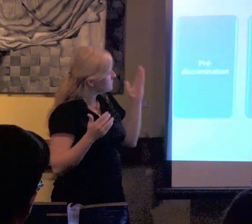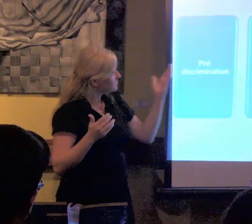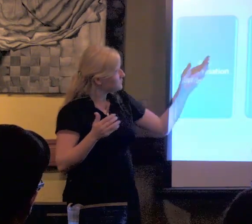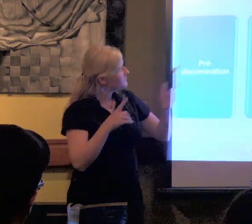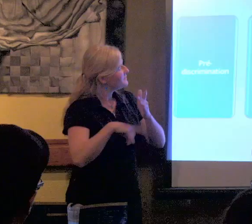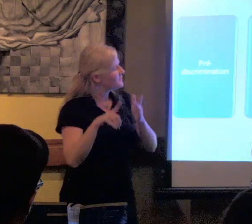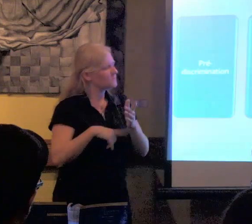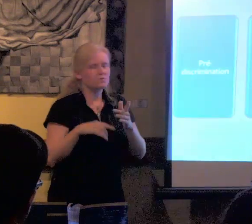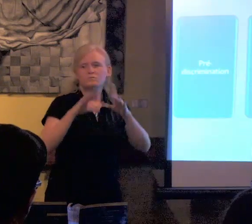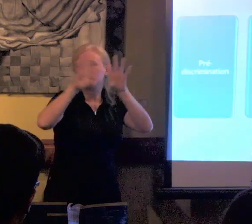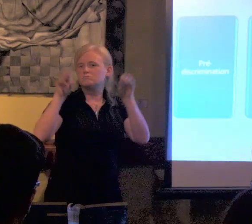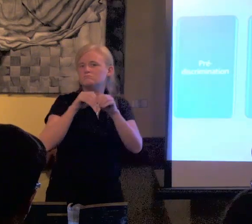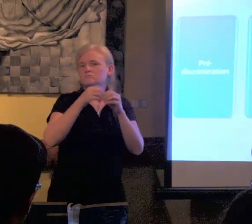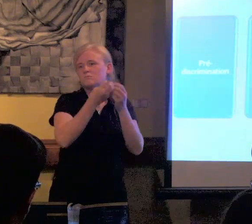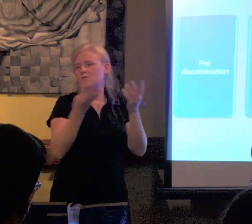ben, ça prend de la solidarité.